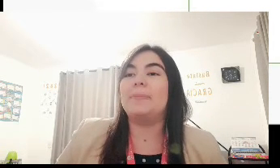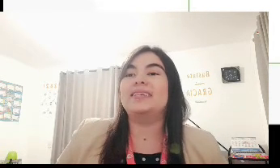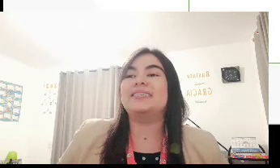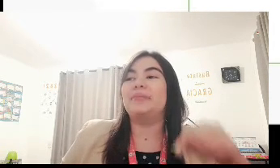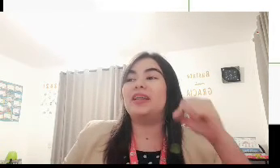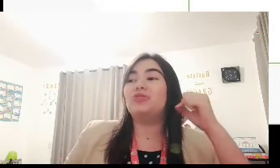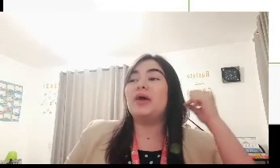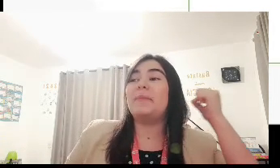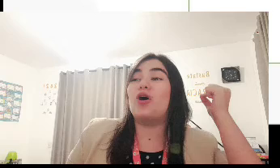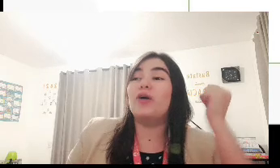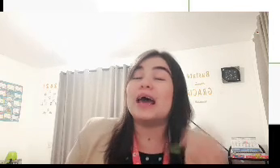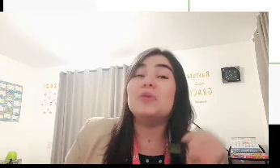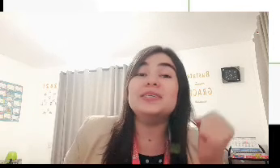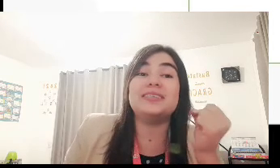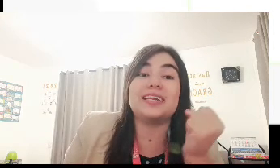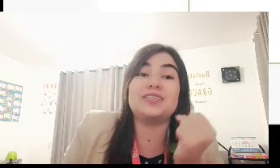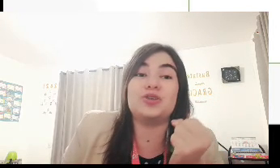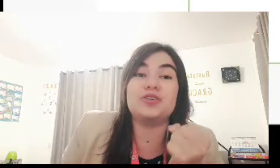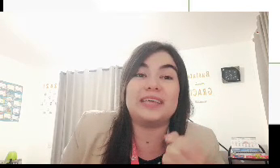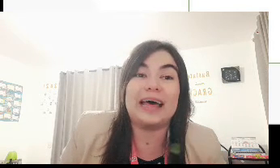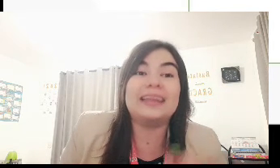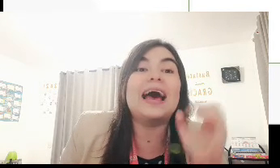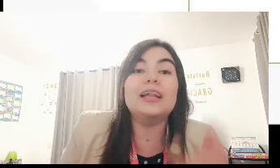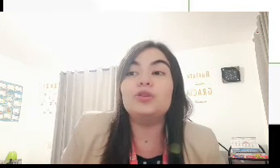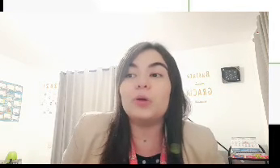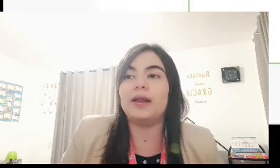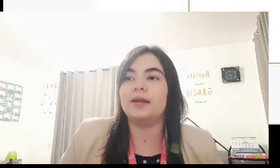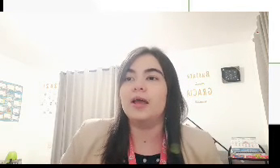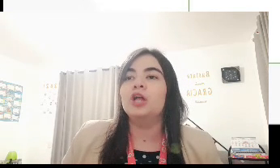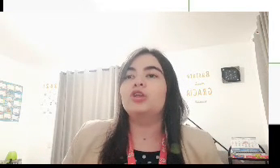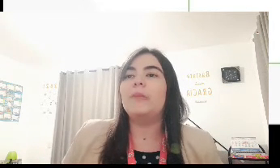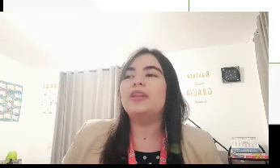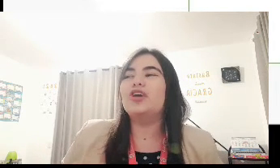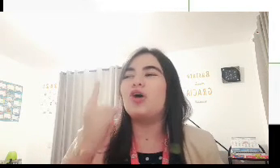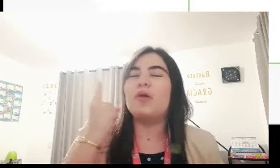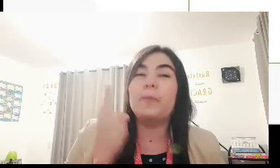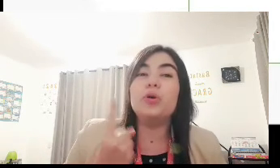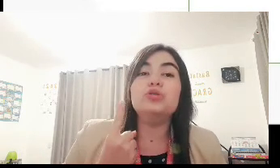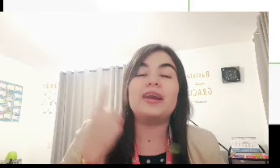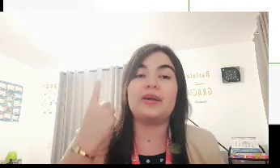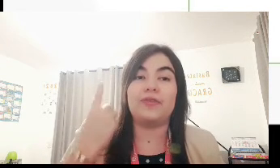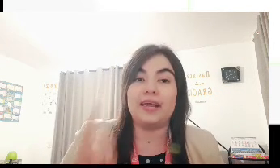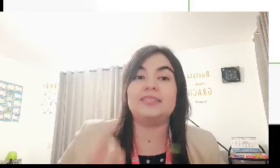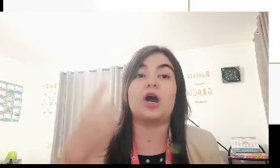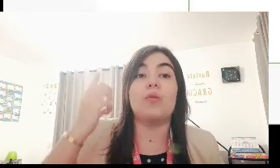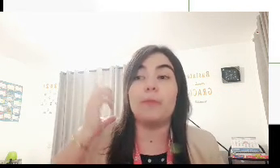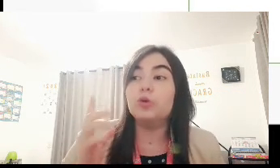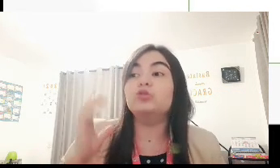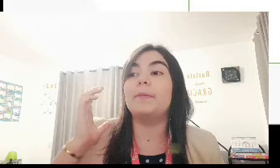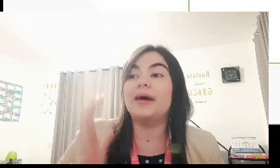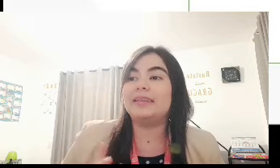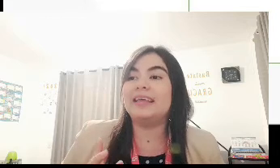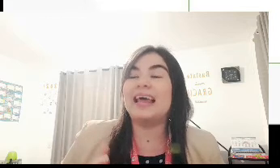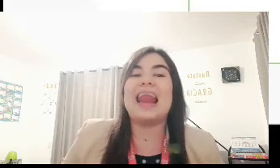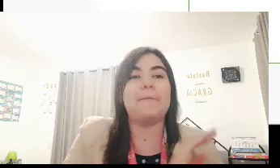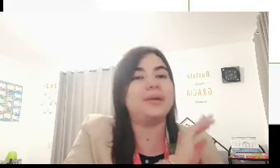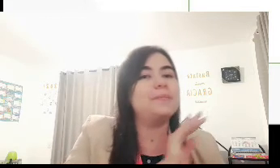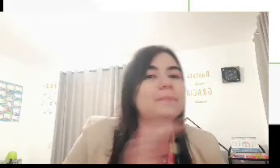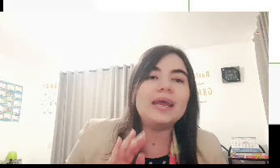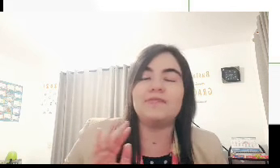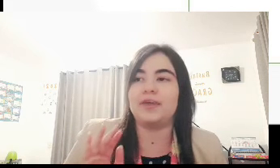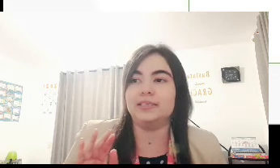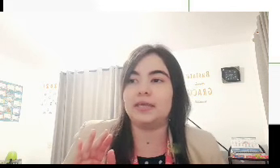basado en el pensamiento de mejorar nuestra sociedad actual, tomando como punto de referencia, como punto de partida,